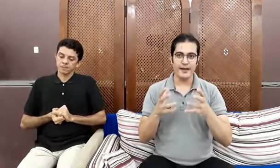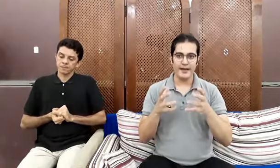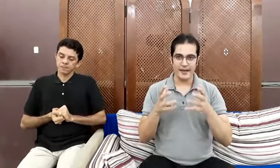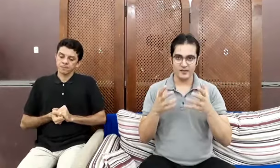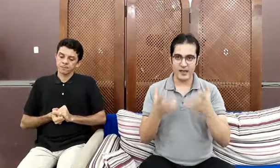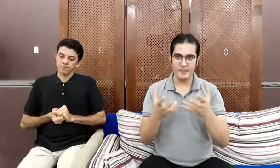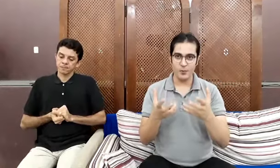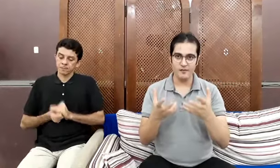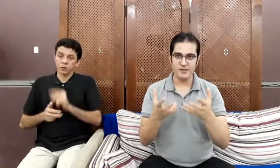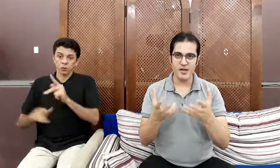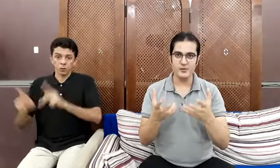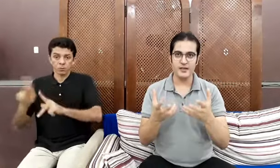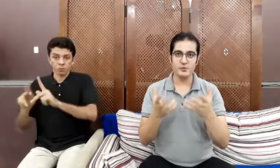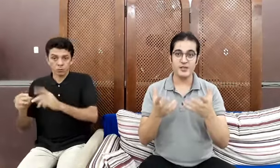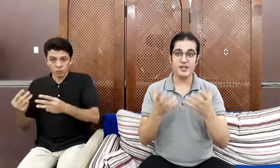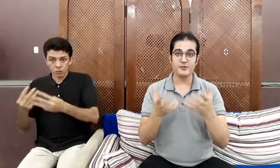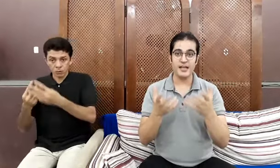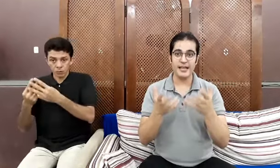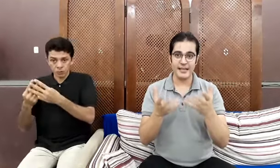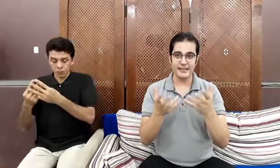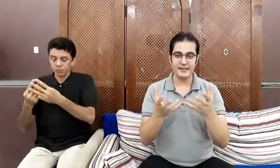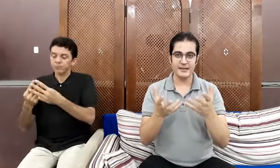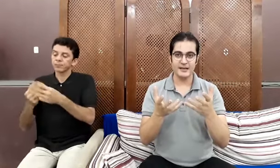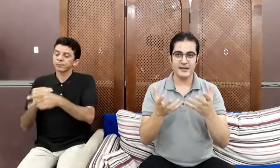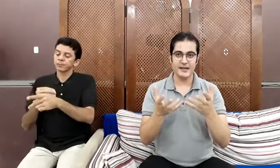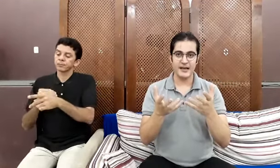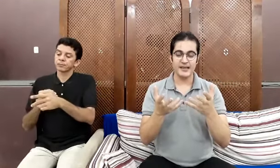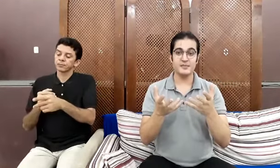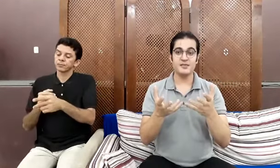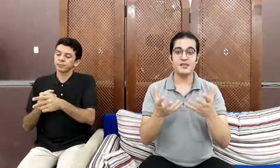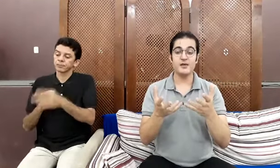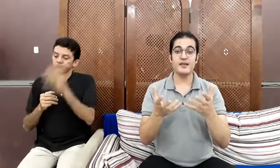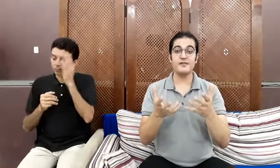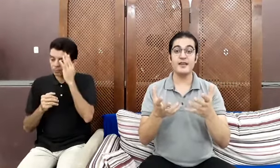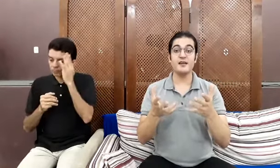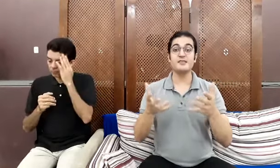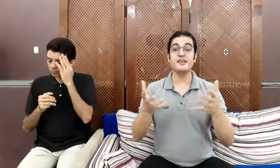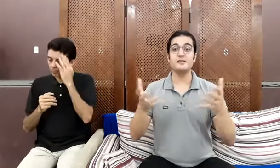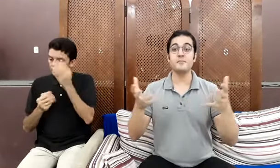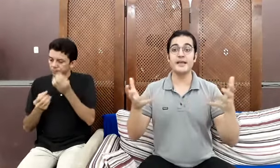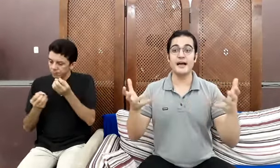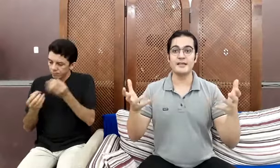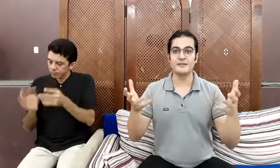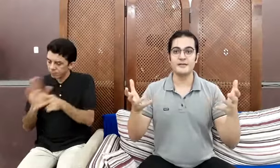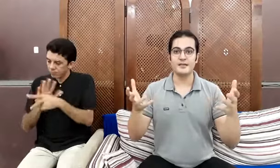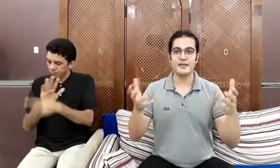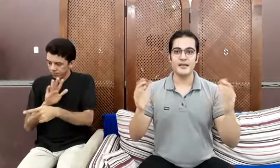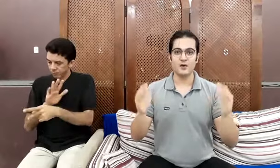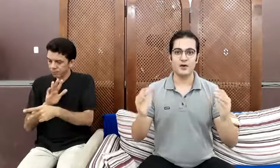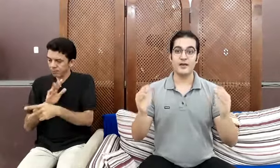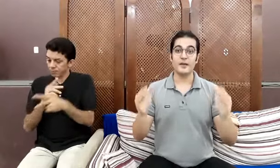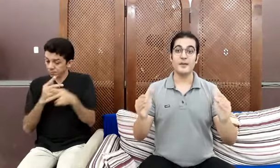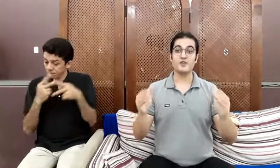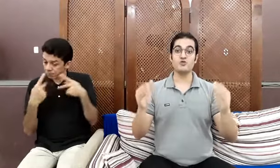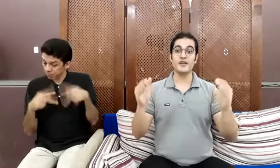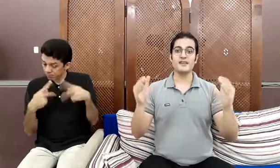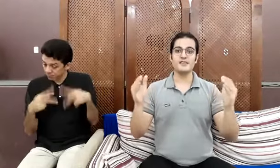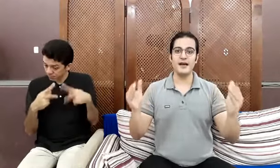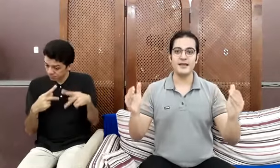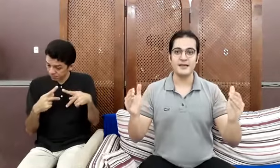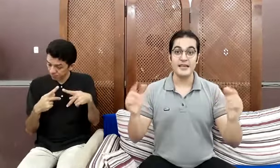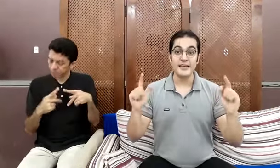judeu recebe o Evangelho de Cristo em Jerusalém, essa missão ela deveria ser ampliada, e agora iria para a